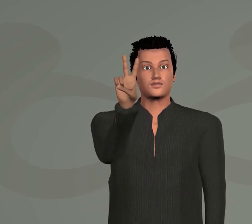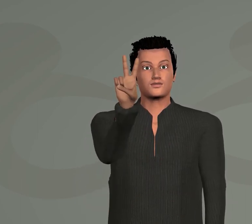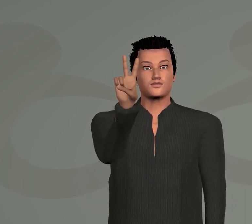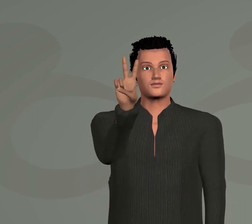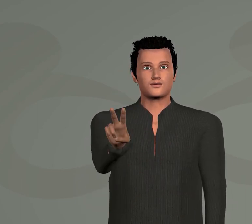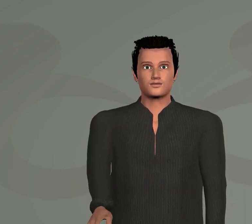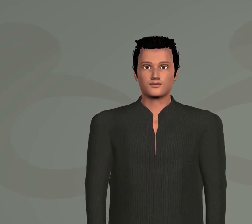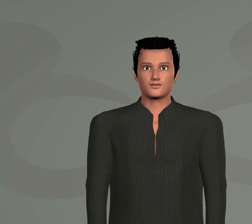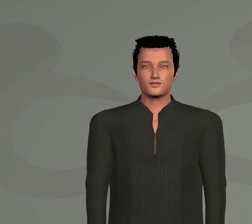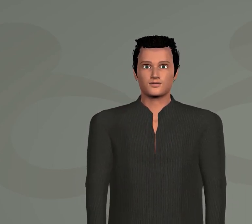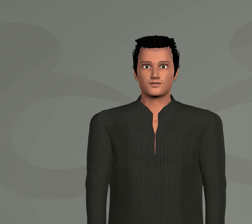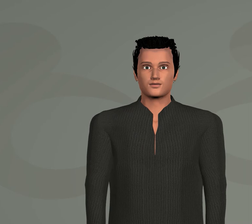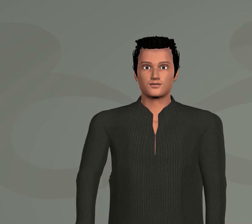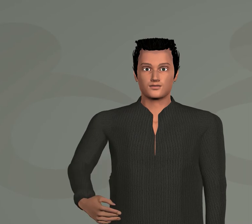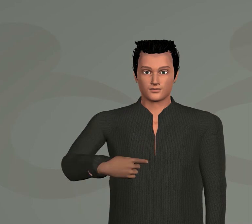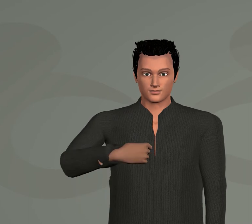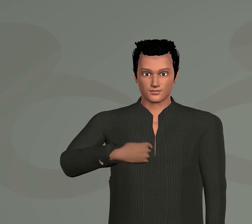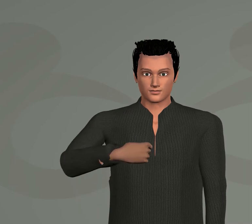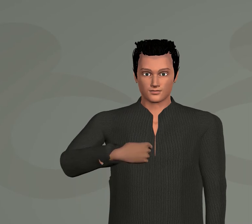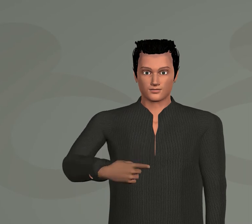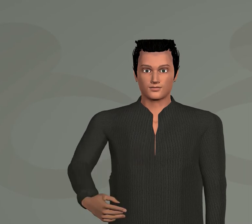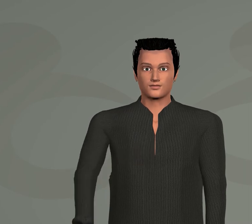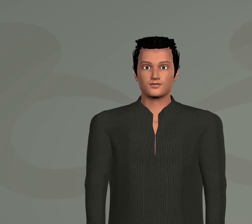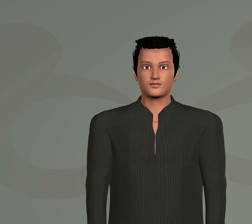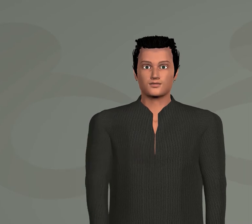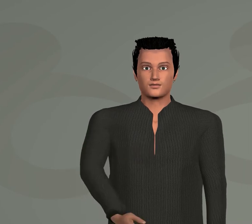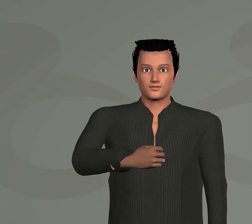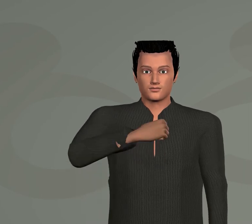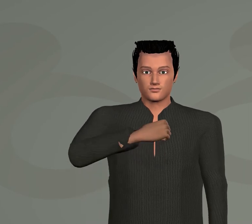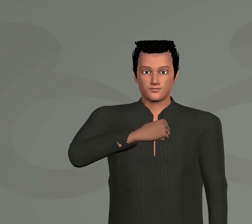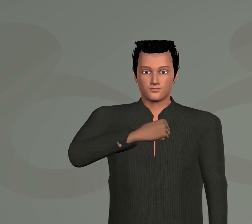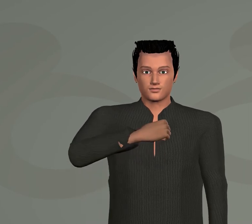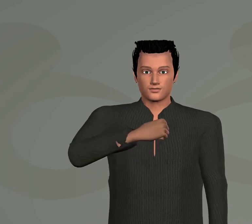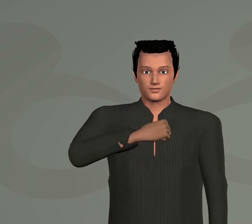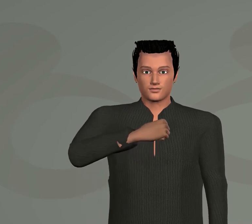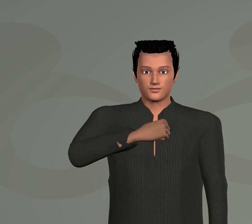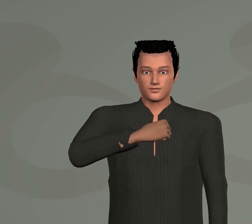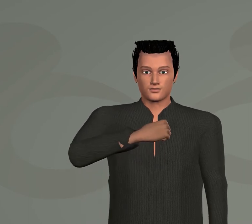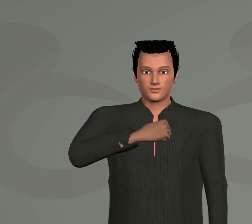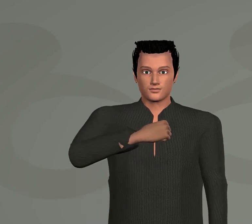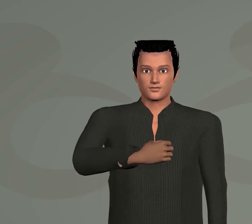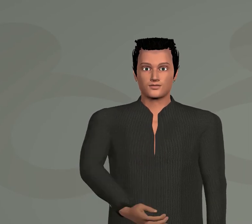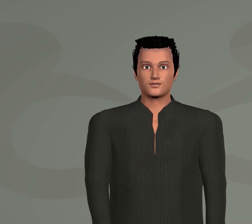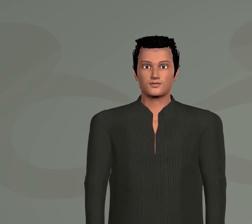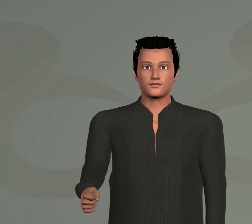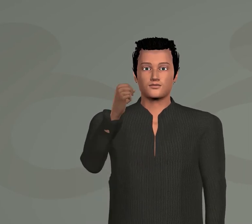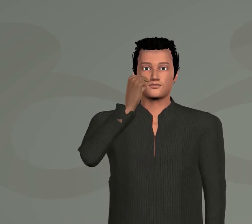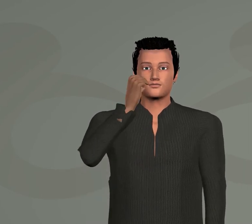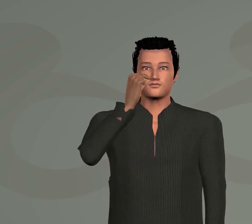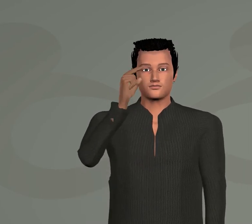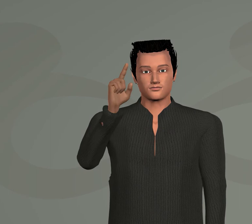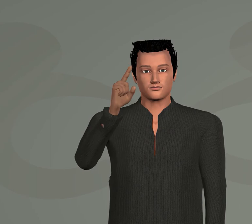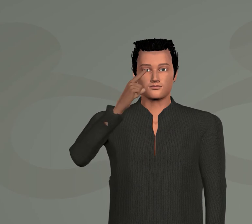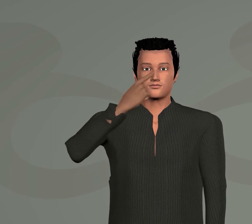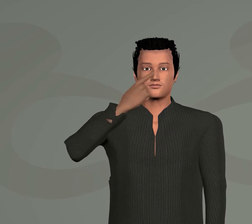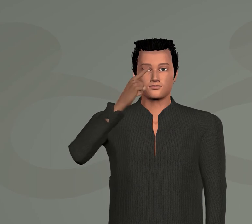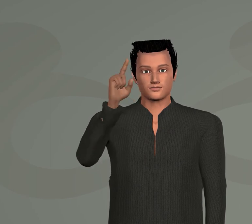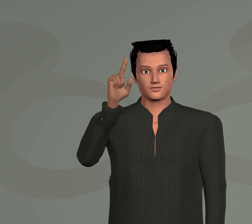मैं अपने माता पिता, शिक्षकों, एव गुरु जनों का सदा आधर करूँगा